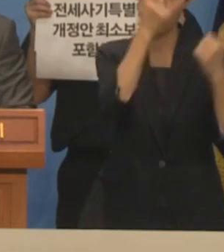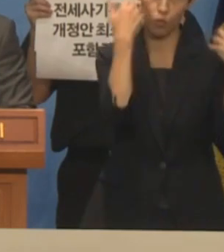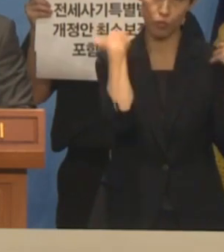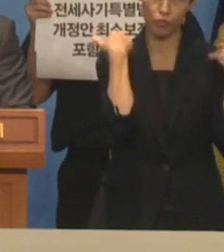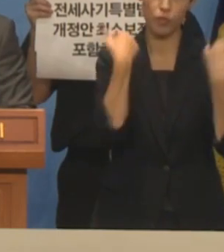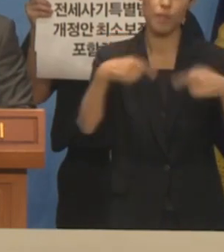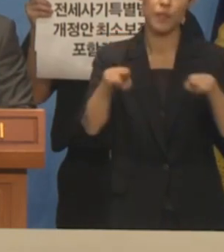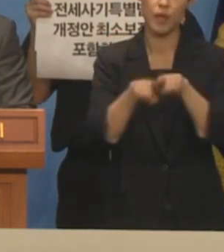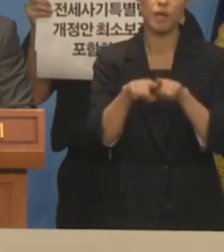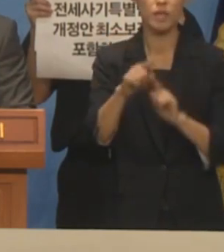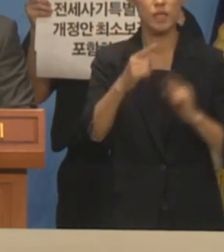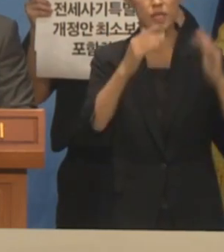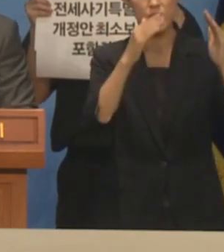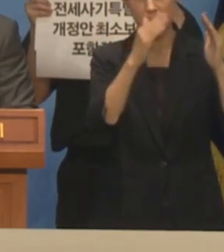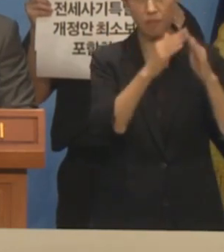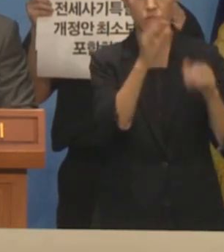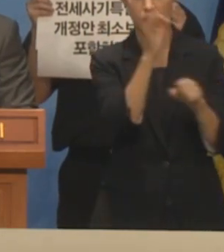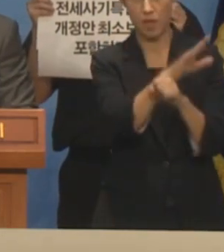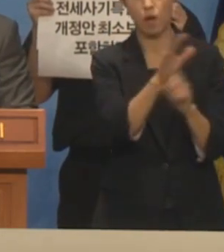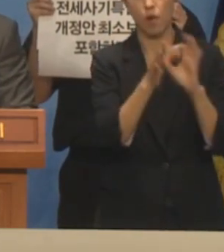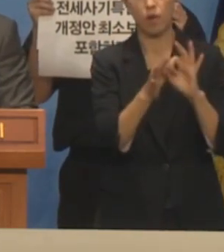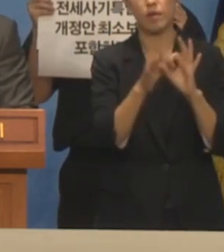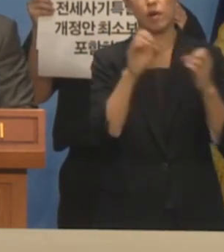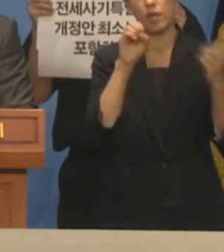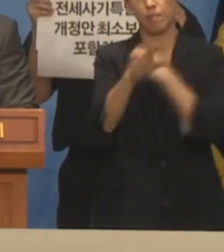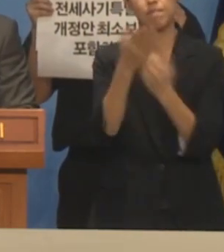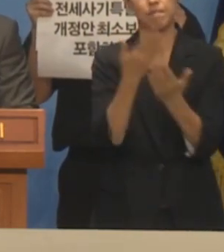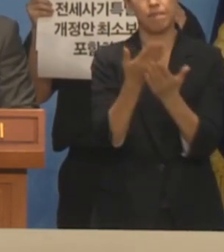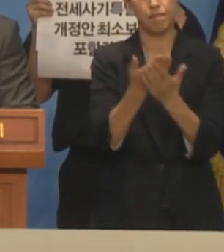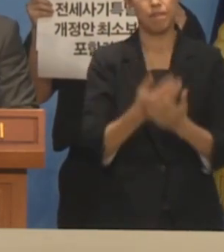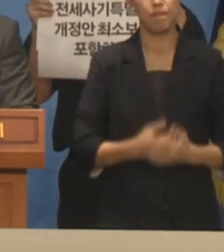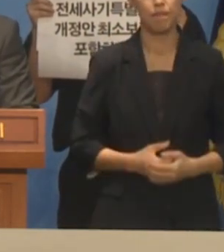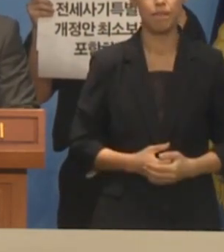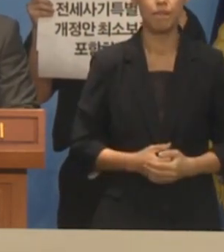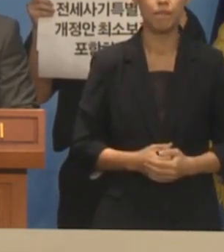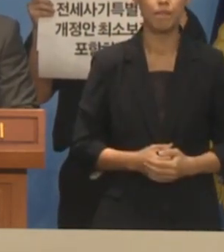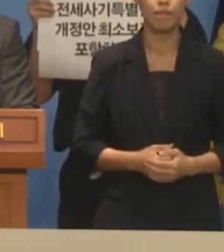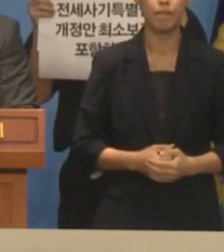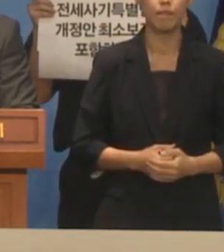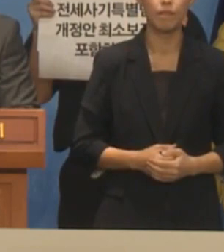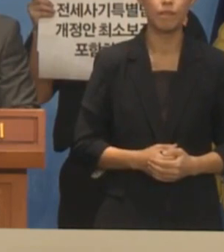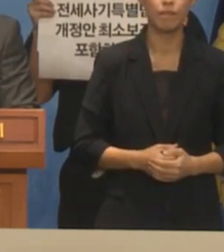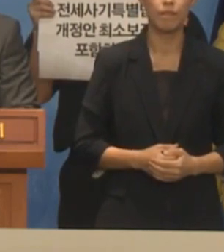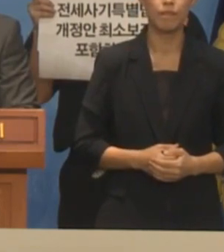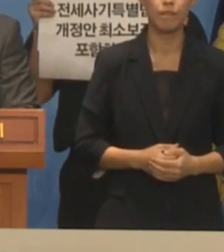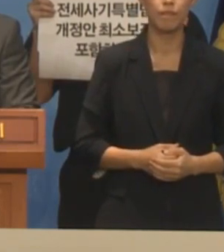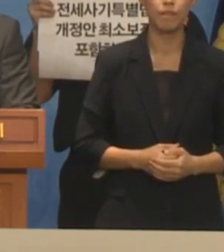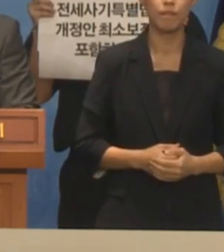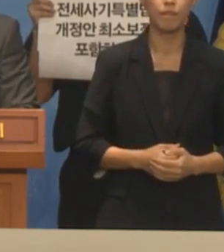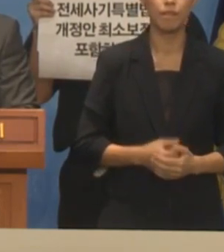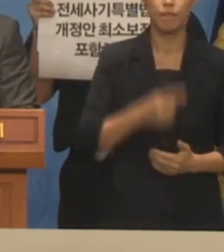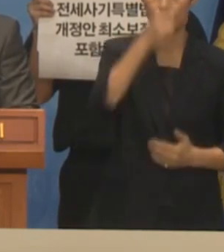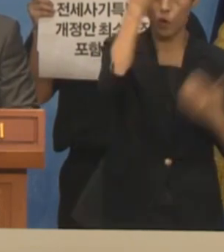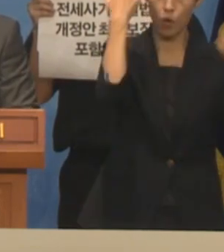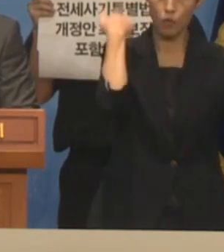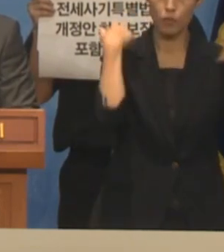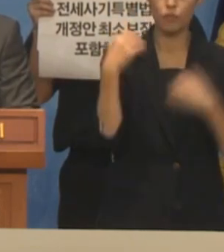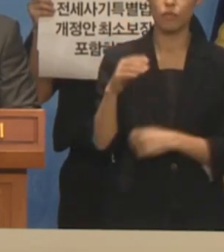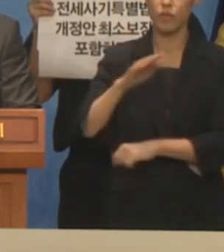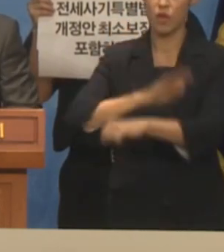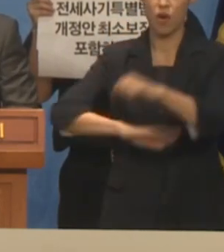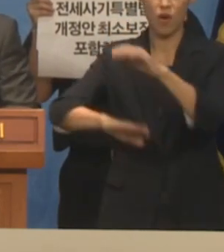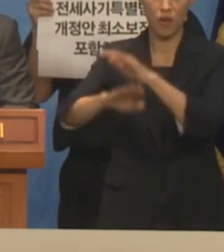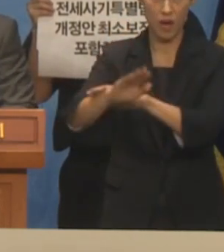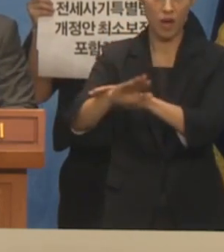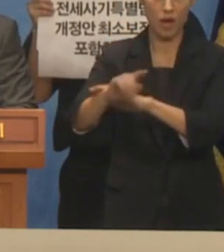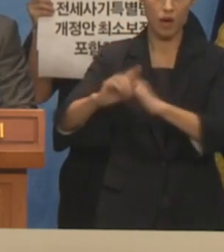매입 여부에 대해서 확실한 답변을 내주시길 바랍니다. 그리고 마지막으로 현재 이제 정부하고 야당 간의 국회